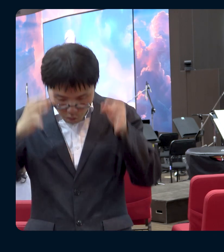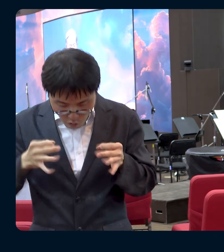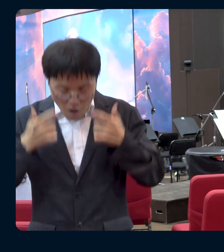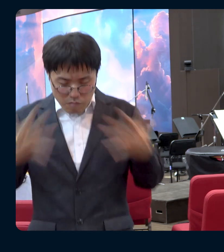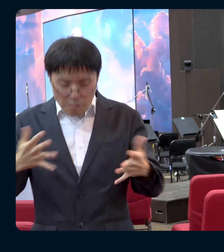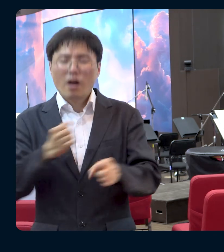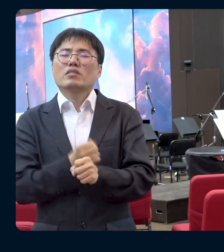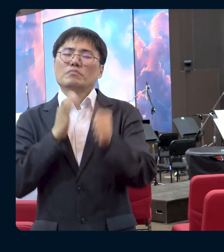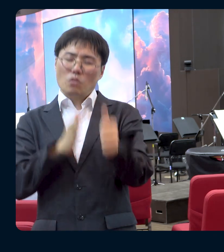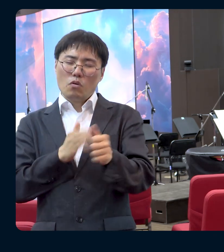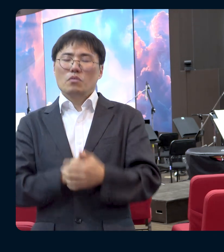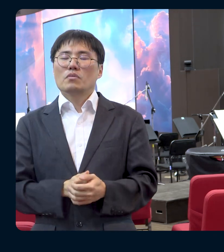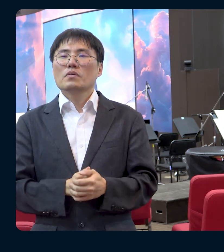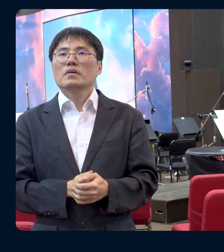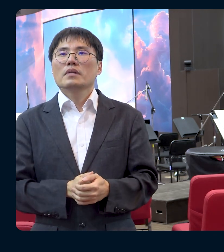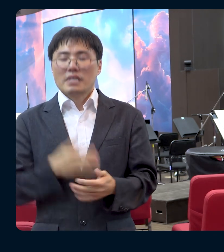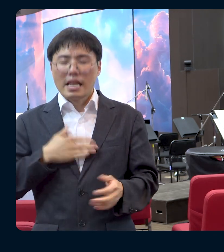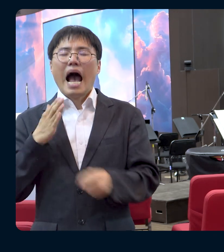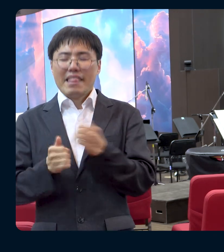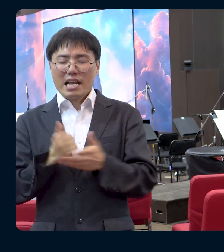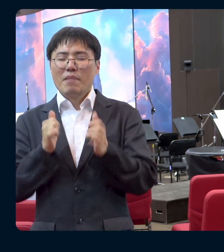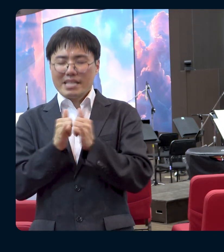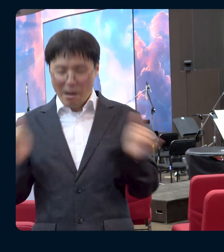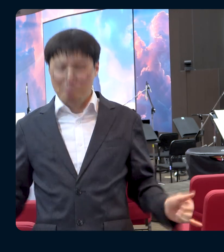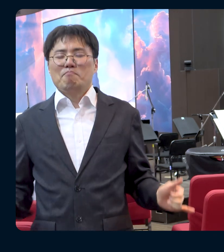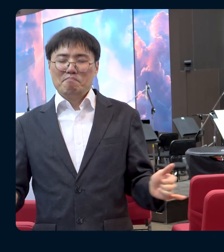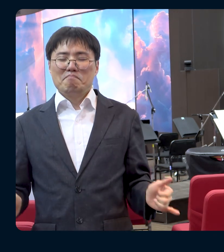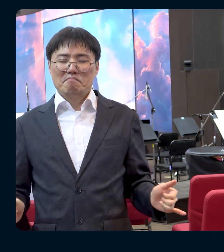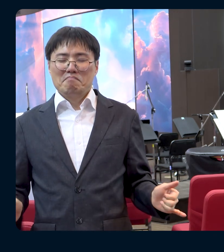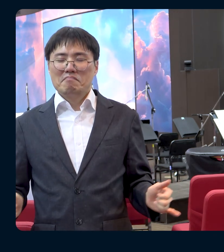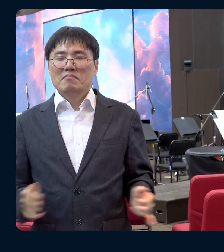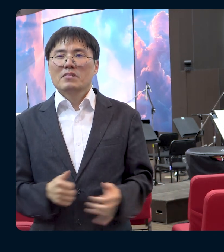나에게 스스로 선포하셔야 합니다. 너는 하나님의 사람이라고.